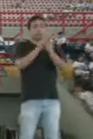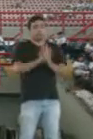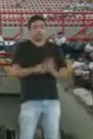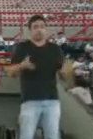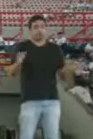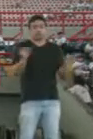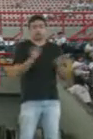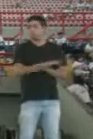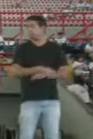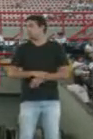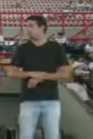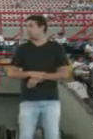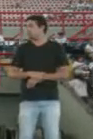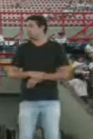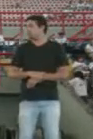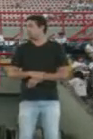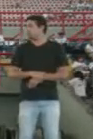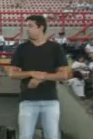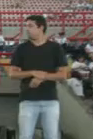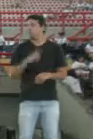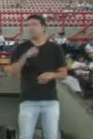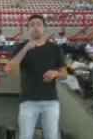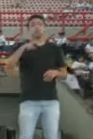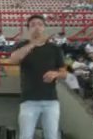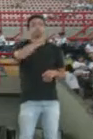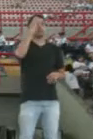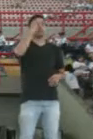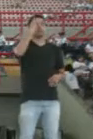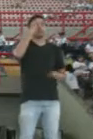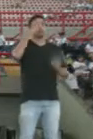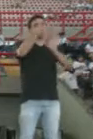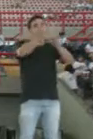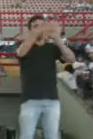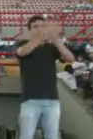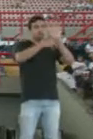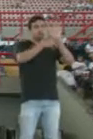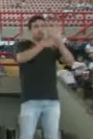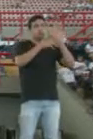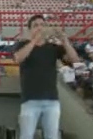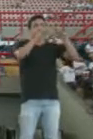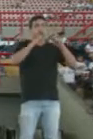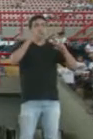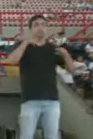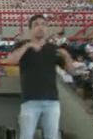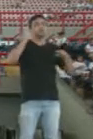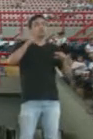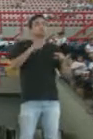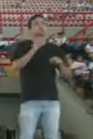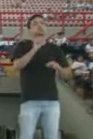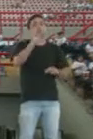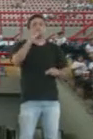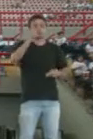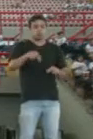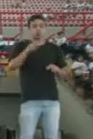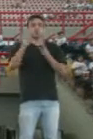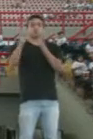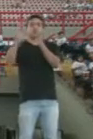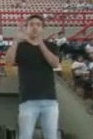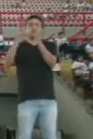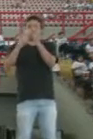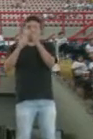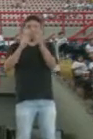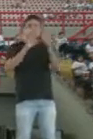o negócio, vamos lá. Eu espero que você tenha entendido o texto que nasce do som vogal e